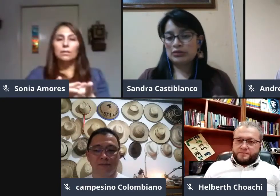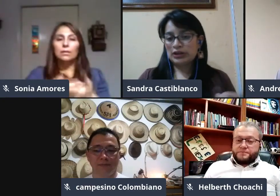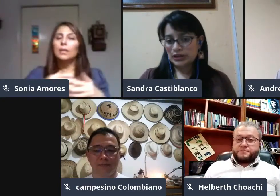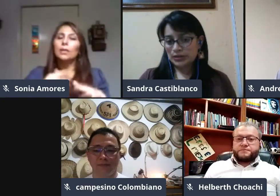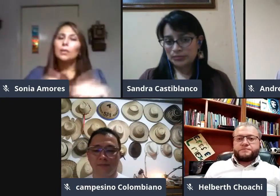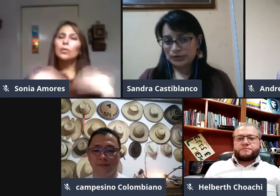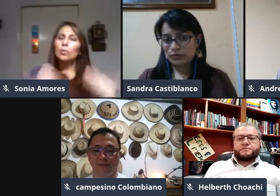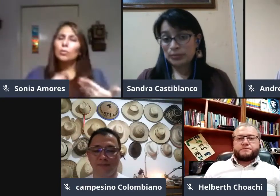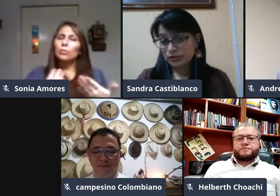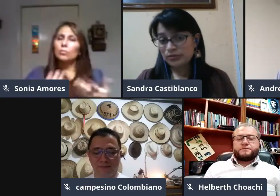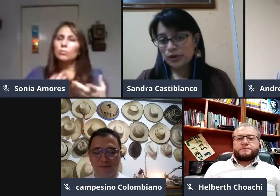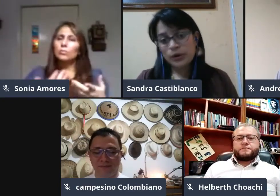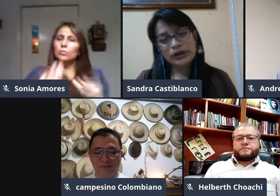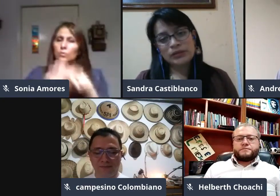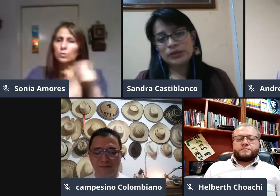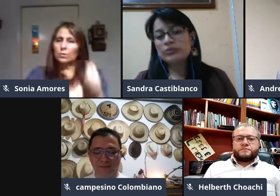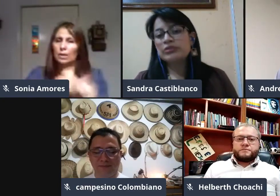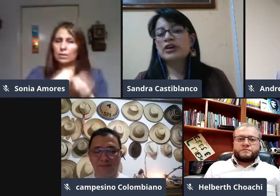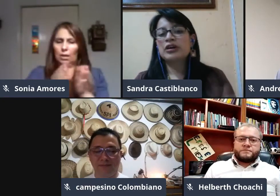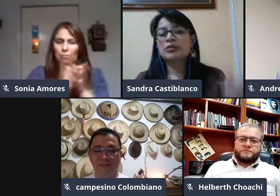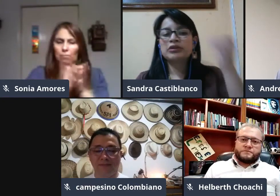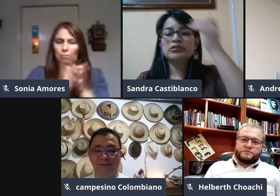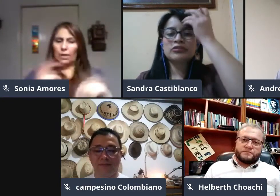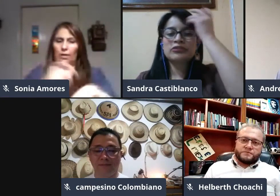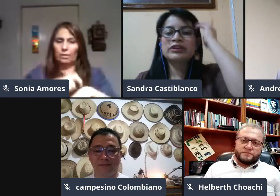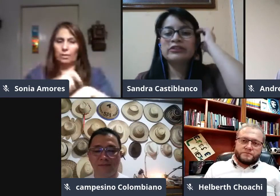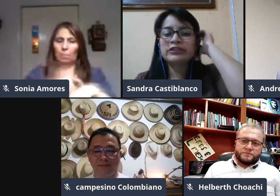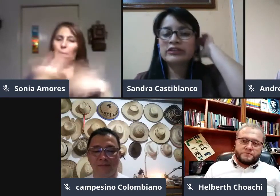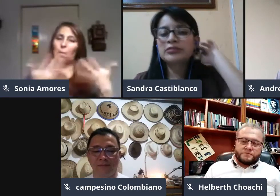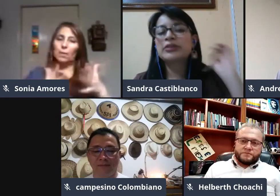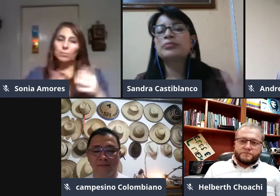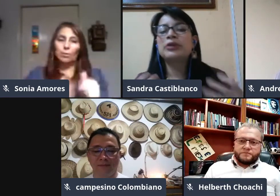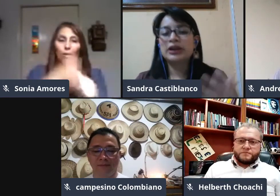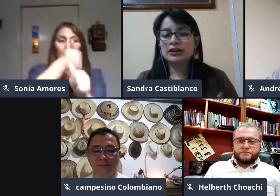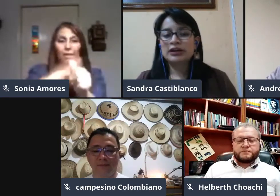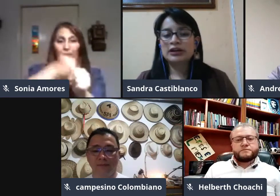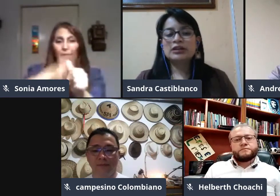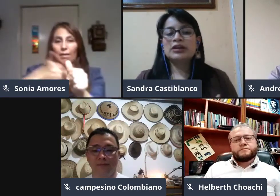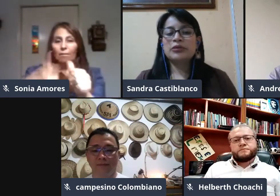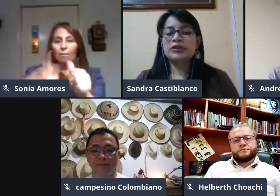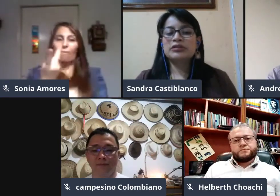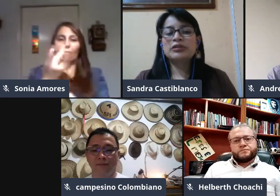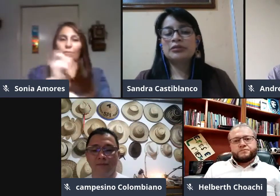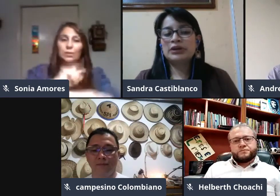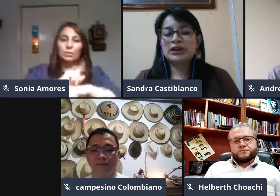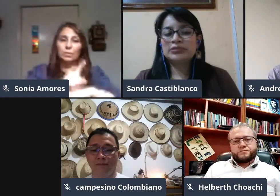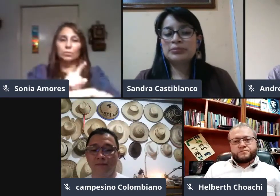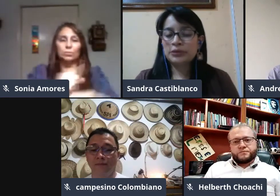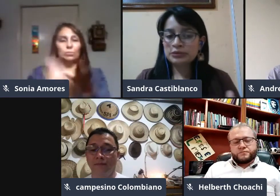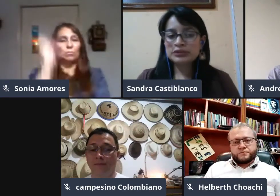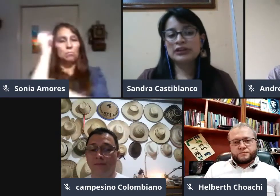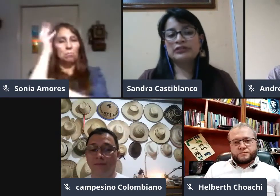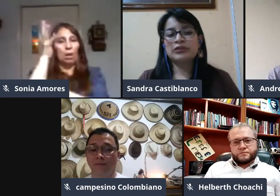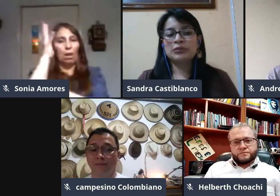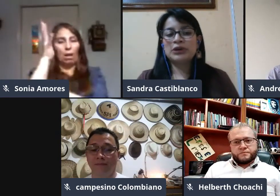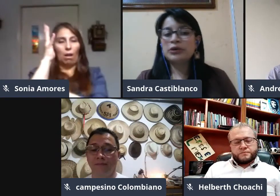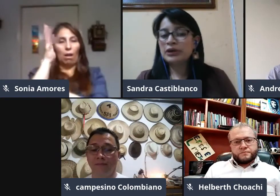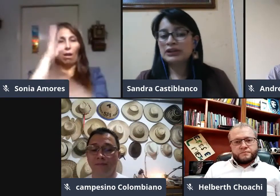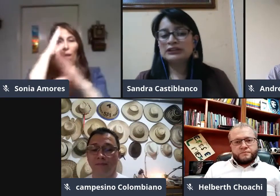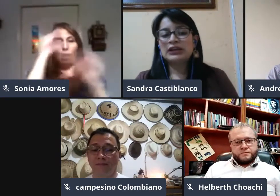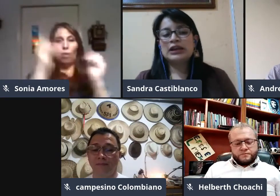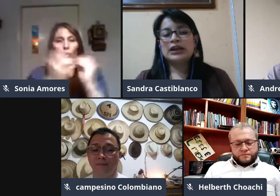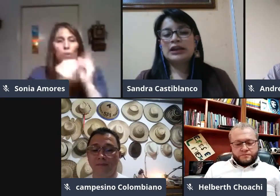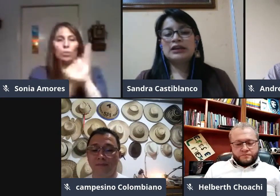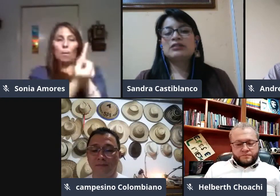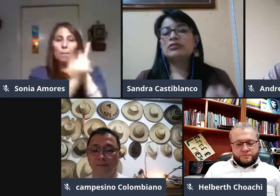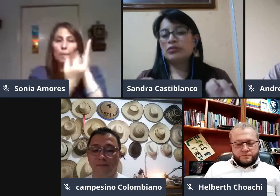la que durante un aproximado de 20 minutos cada uno de los conferencistas va a exponer, de acuerdo a unas preguntas